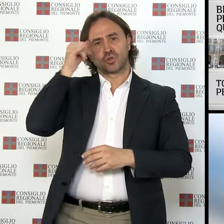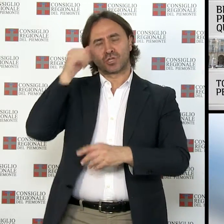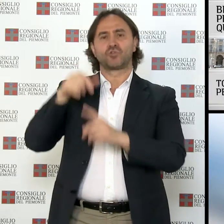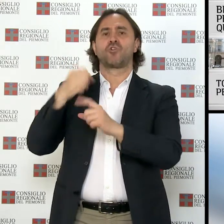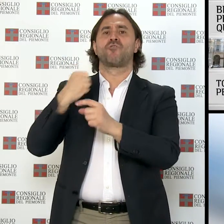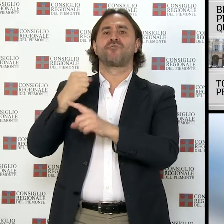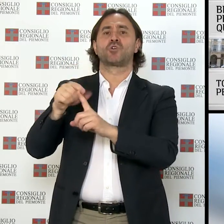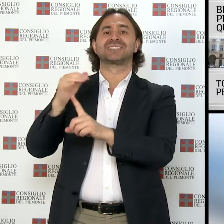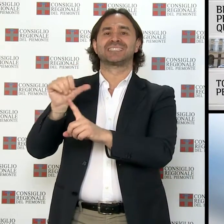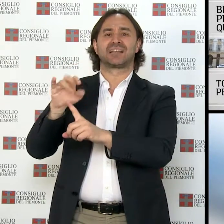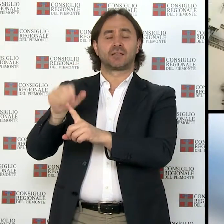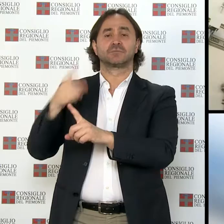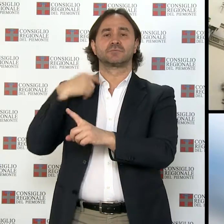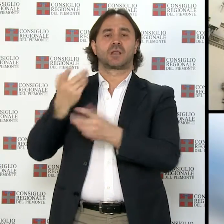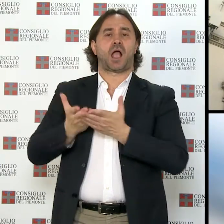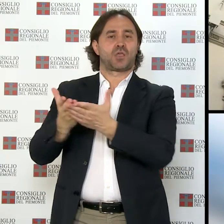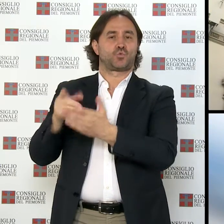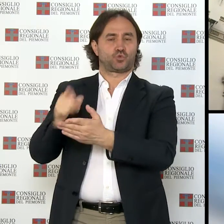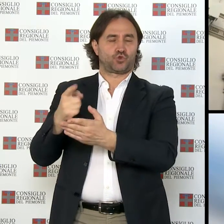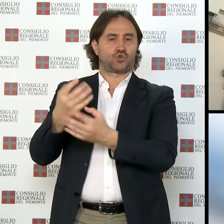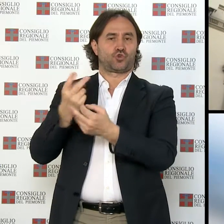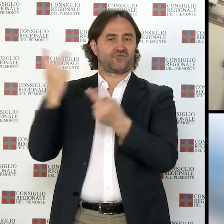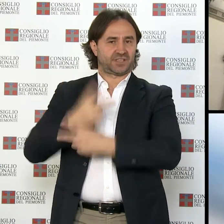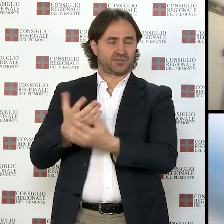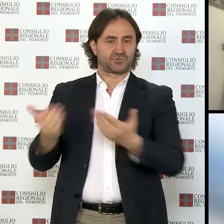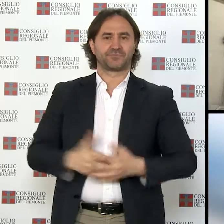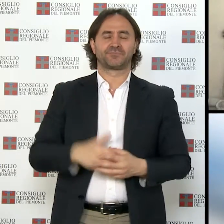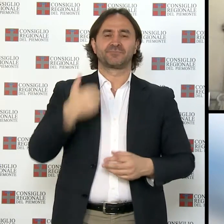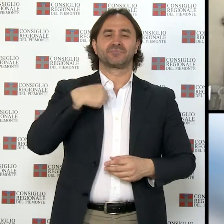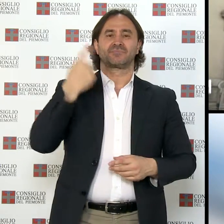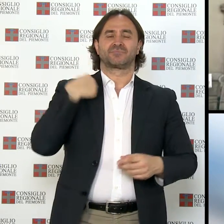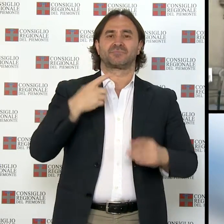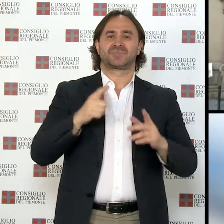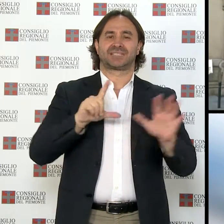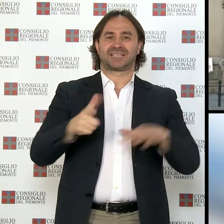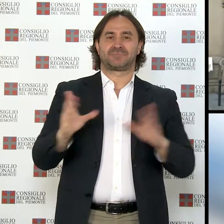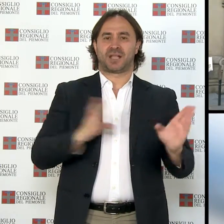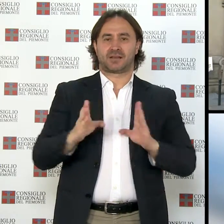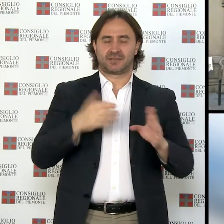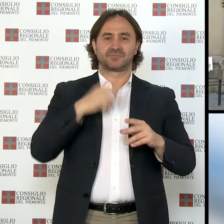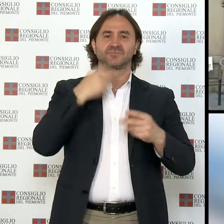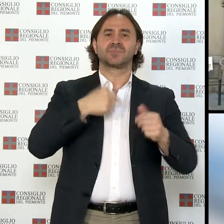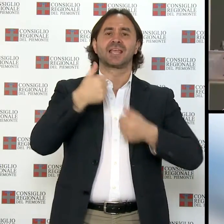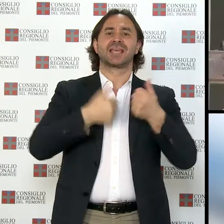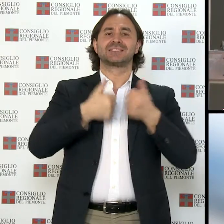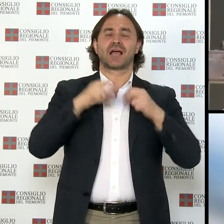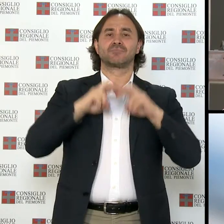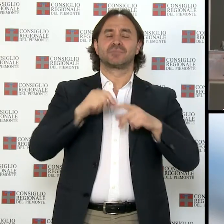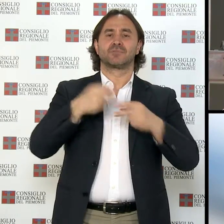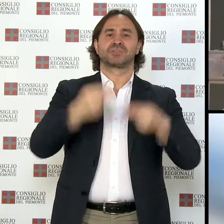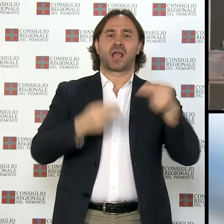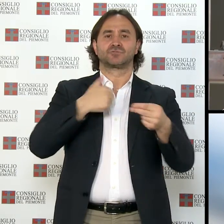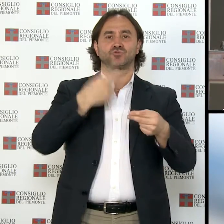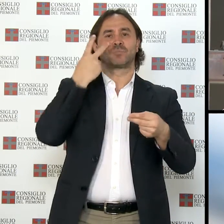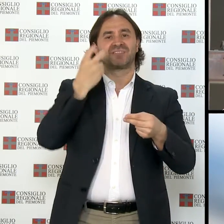aiuto concreto. In settimana è iniziato nelle commissioni dell'Assemblea legislativa l'esame del bilancio di previsione finanziario